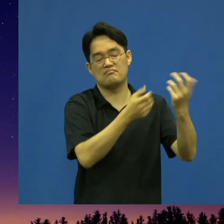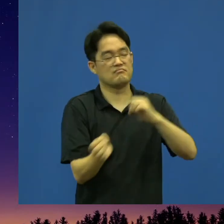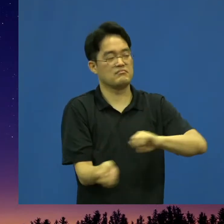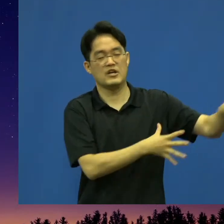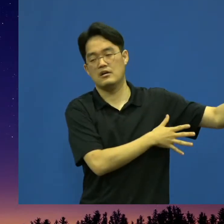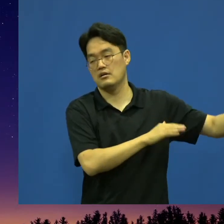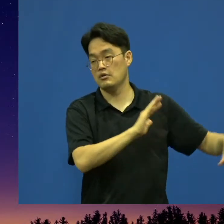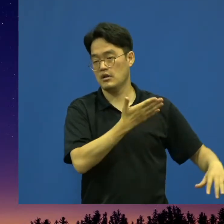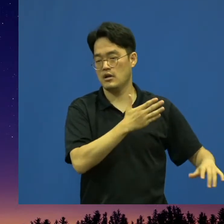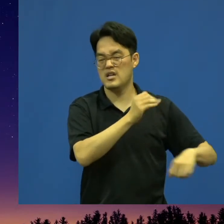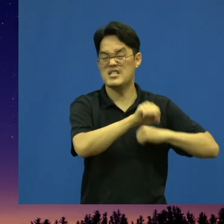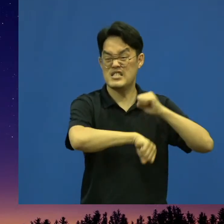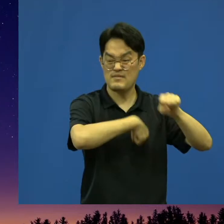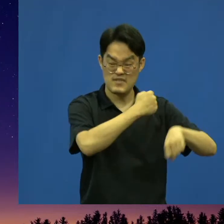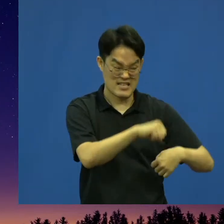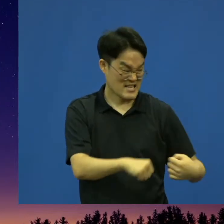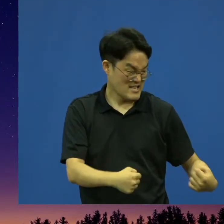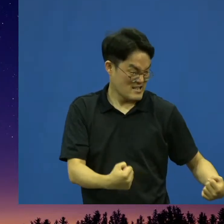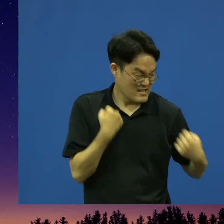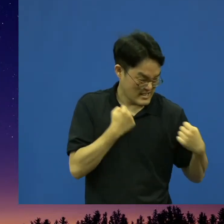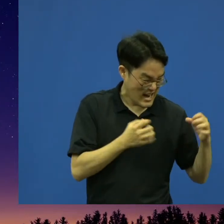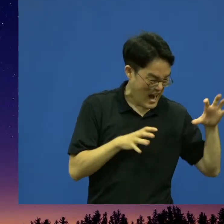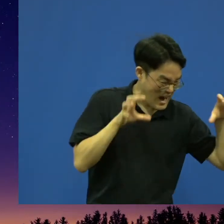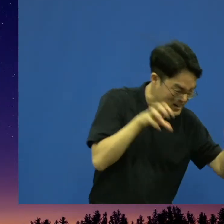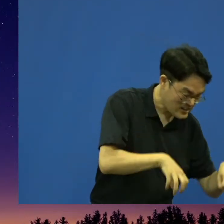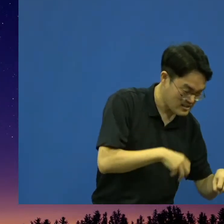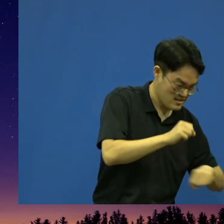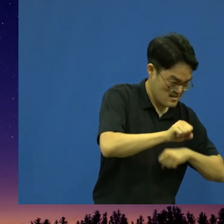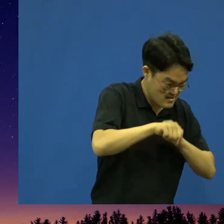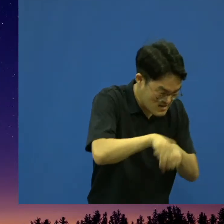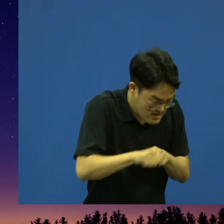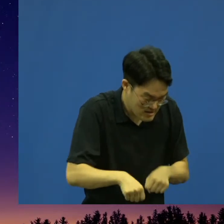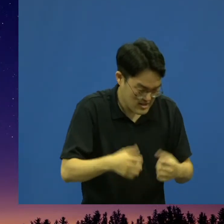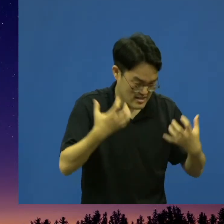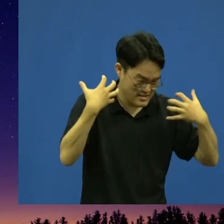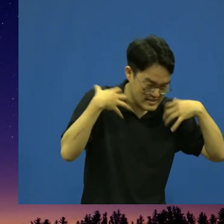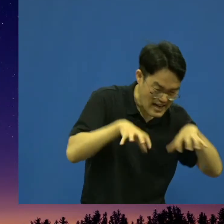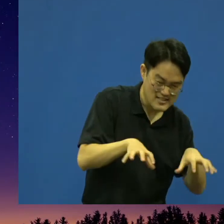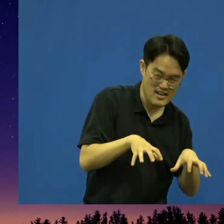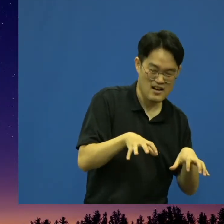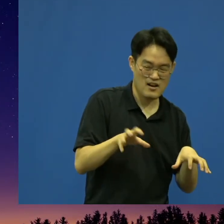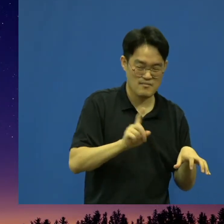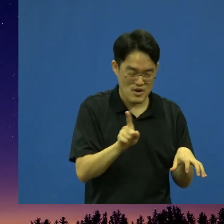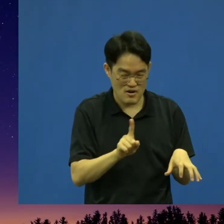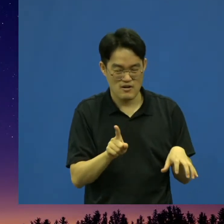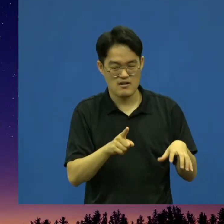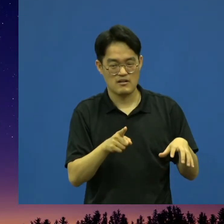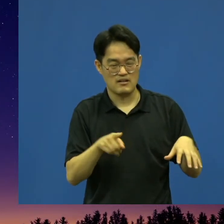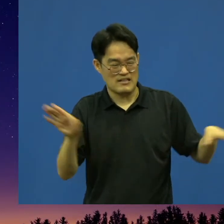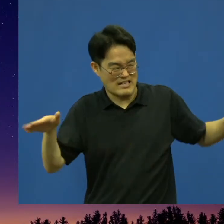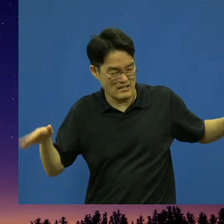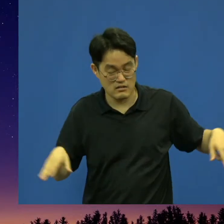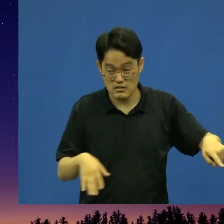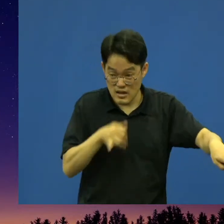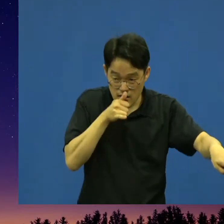짐승이 그렇게 권세를 발휘하고 교회를 핍박하고 하나님을 대적했는데 때가 되자